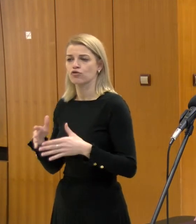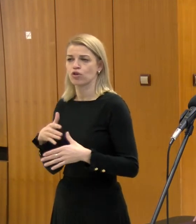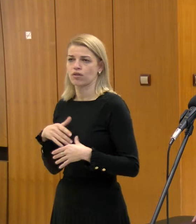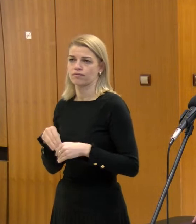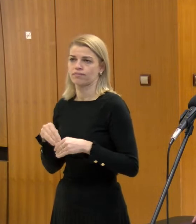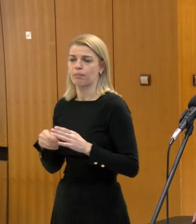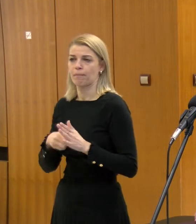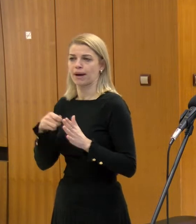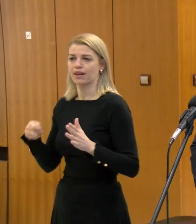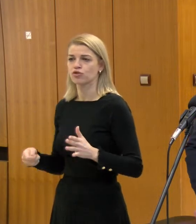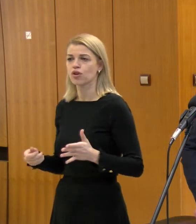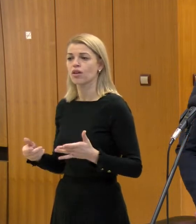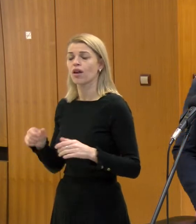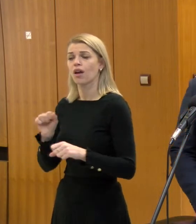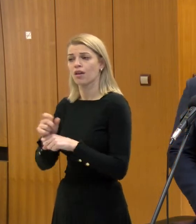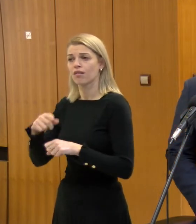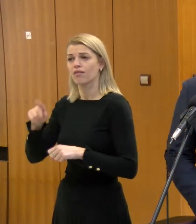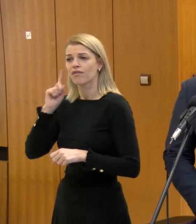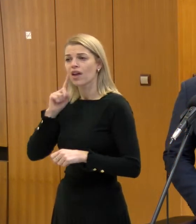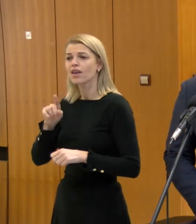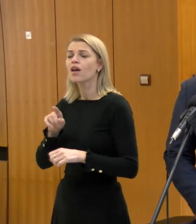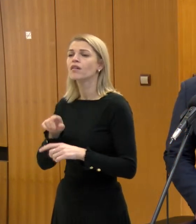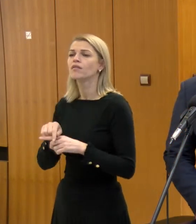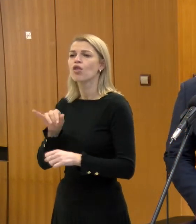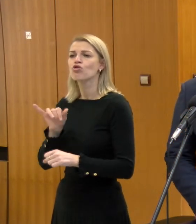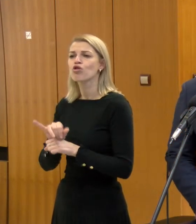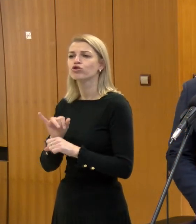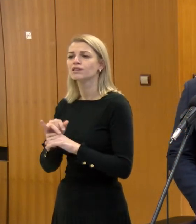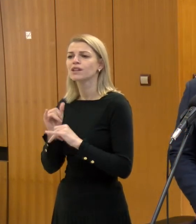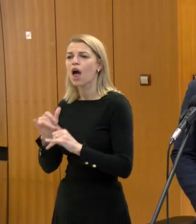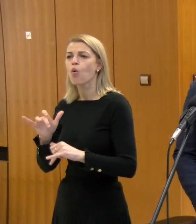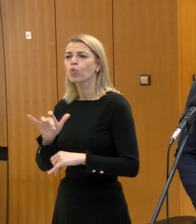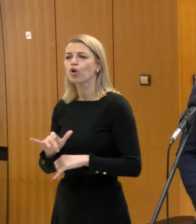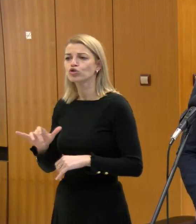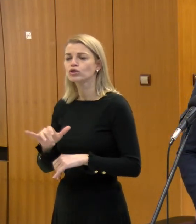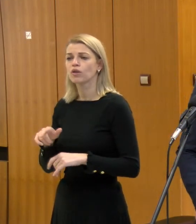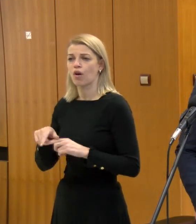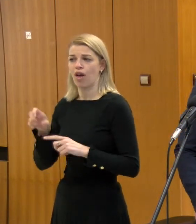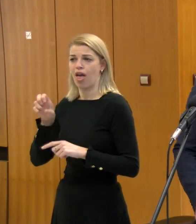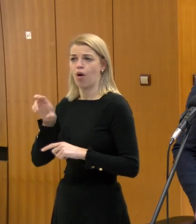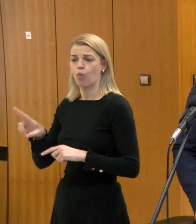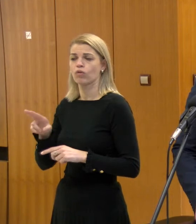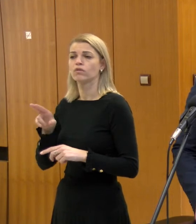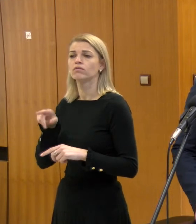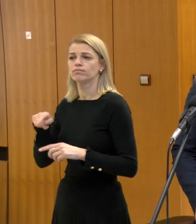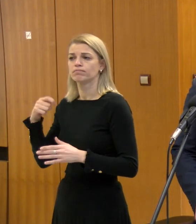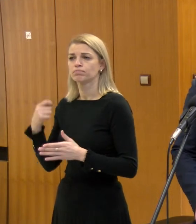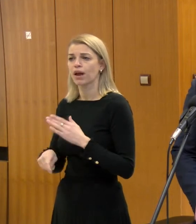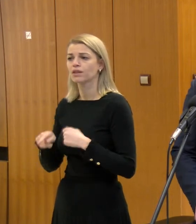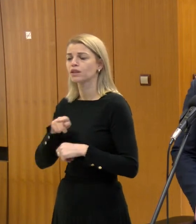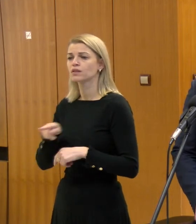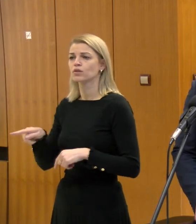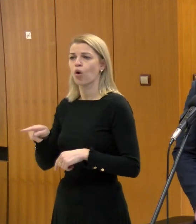veľmi dobre, že samotné dočasné útočisko aj v rámci Európskej únie platí až do roku